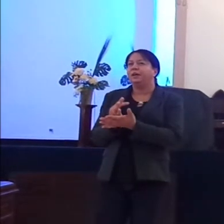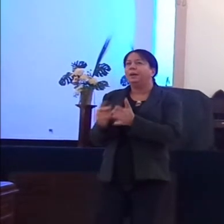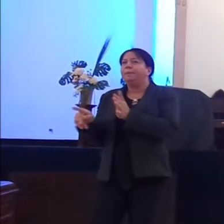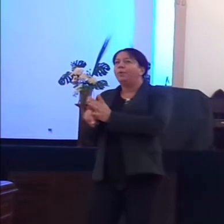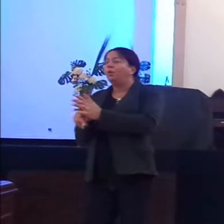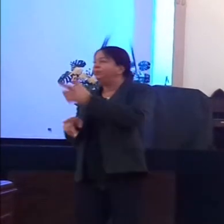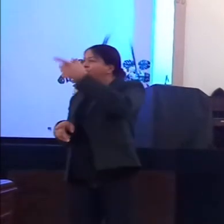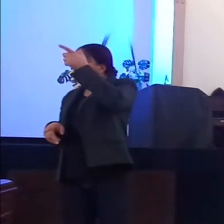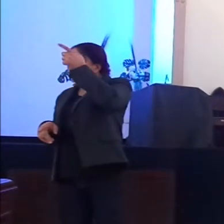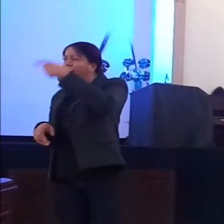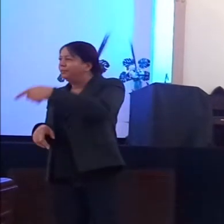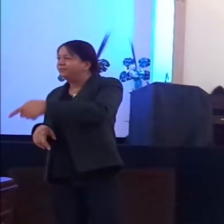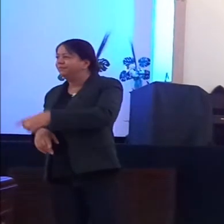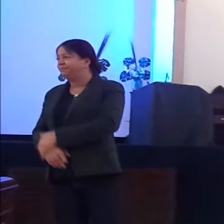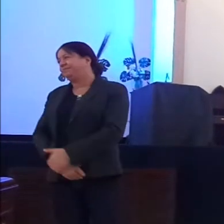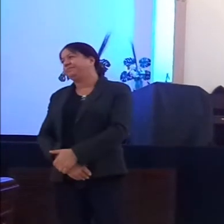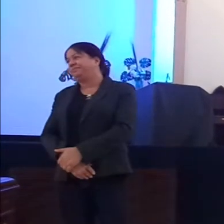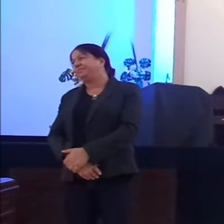demônios.